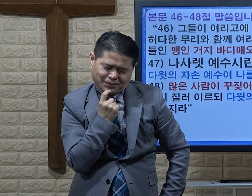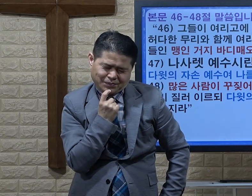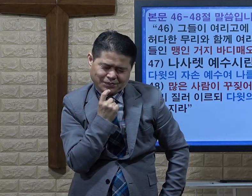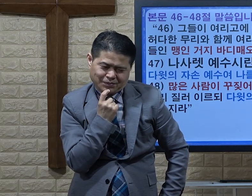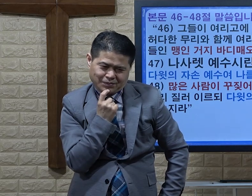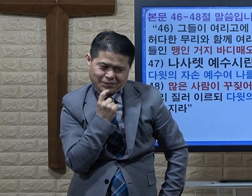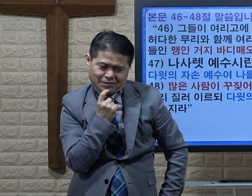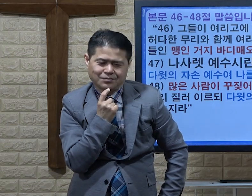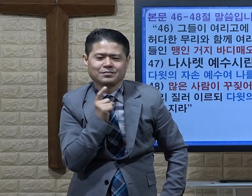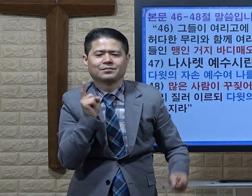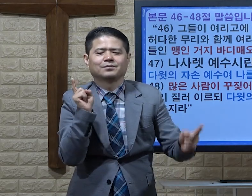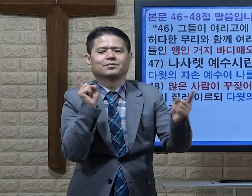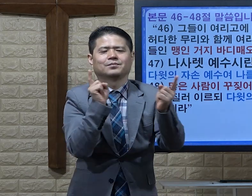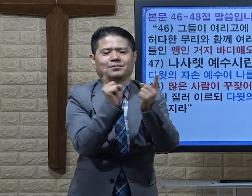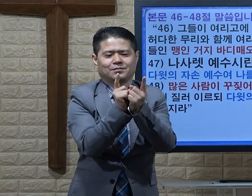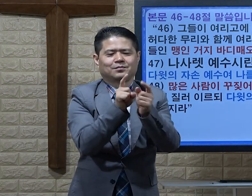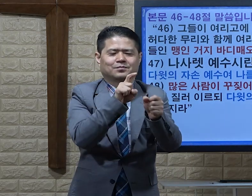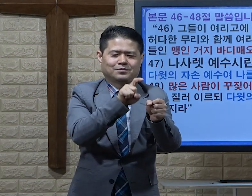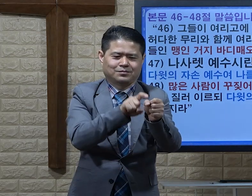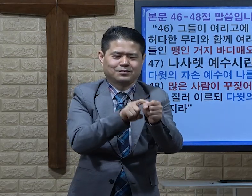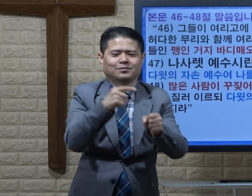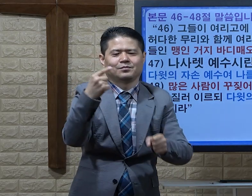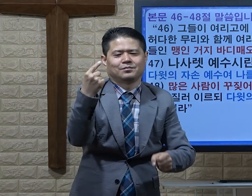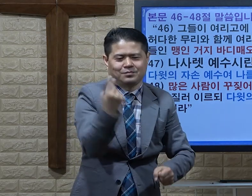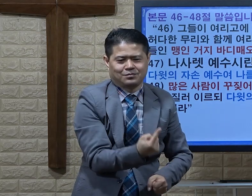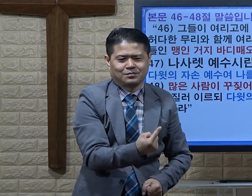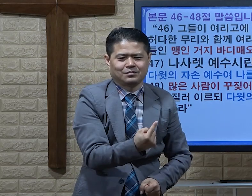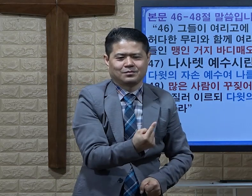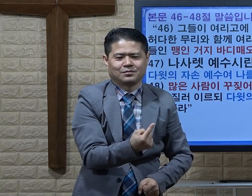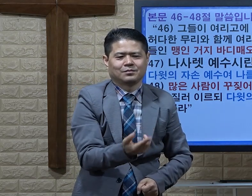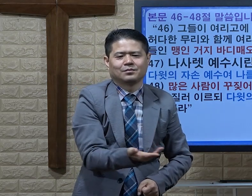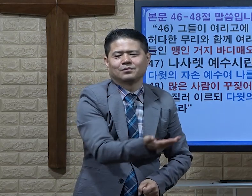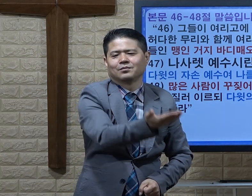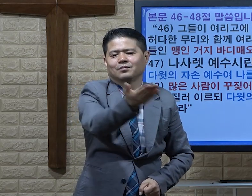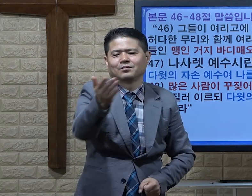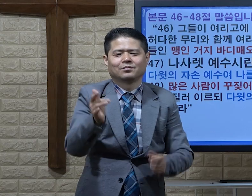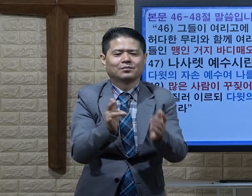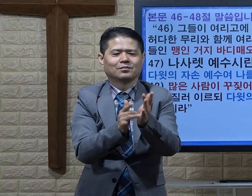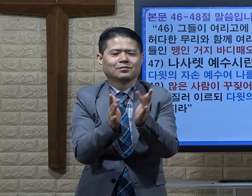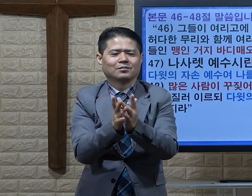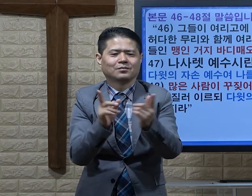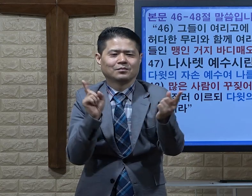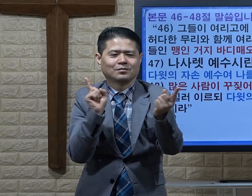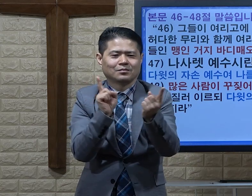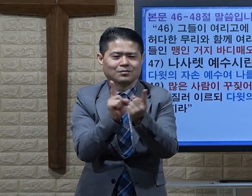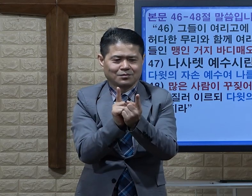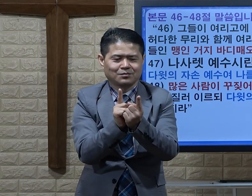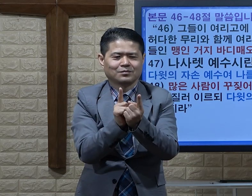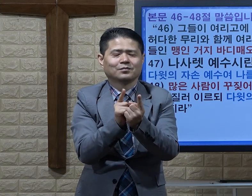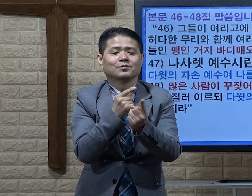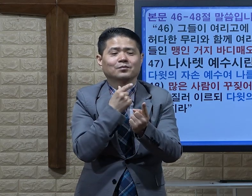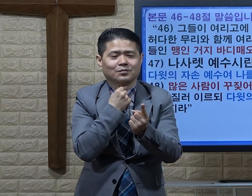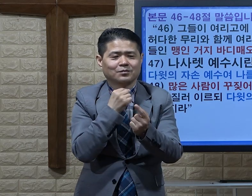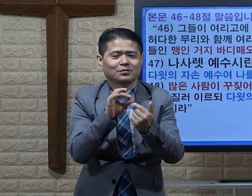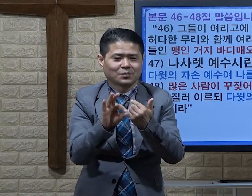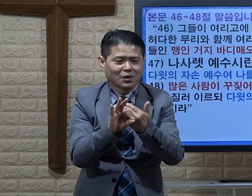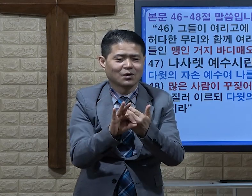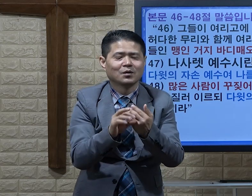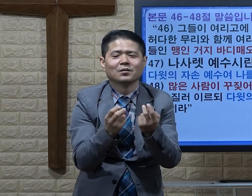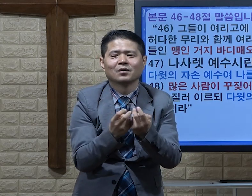이 바디메오의 간절함으로 예수님이 바디메오에게 오셨습니다. 예수님을 정말 만날 수 있었던 거죠. 여러분들도